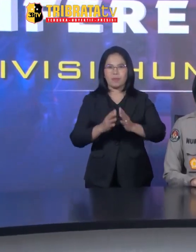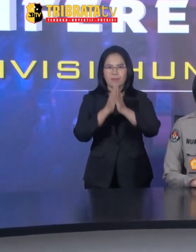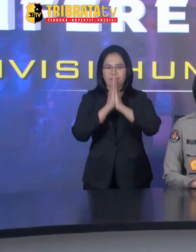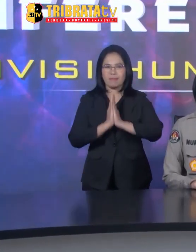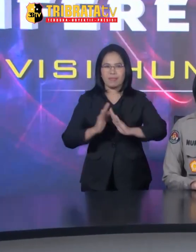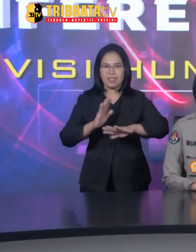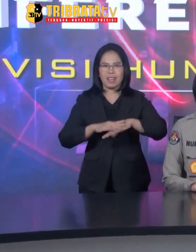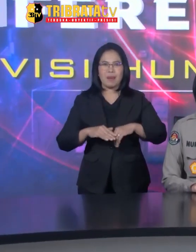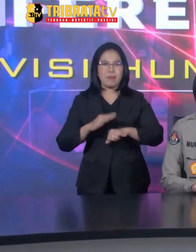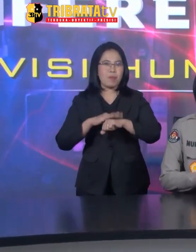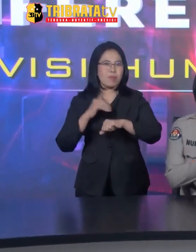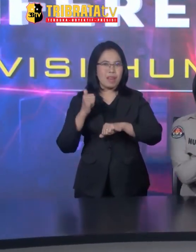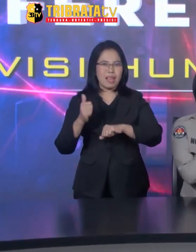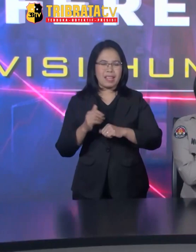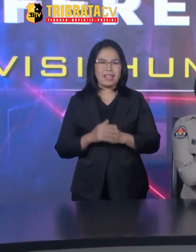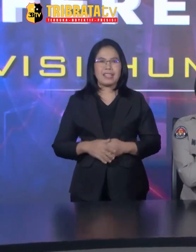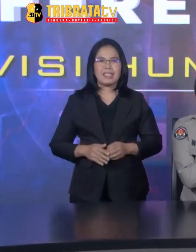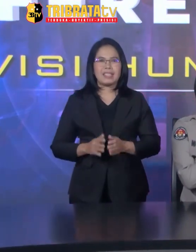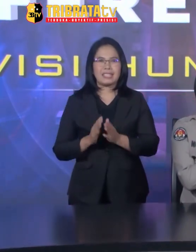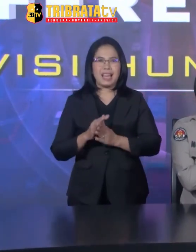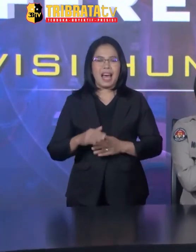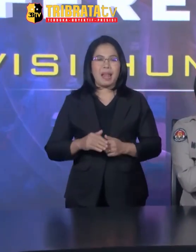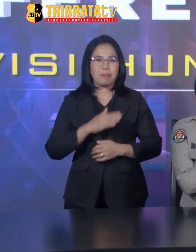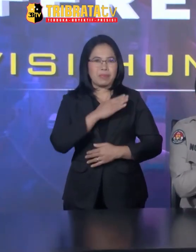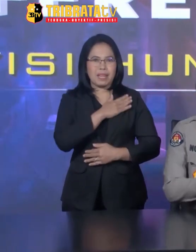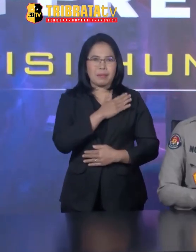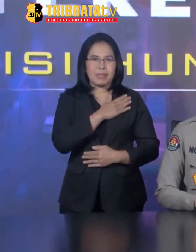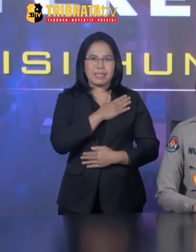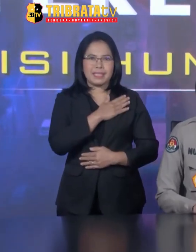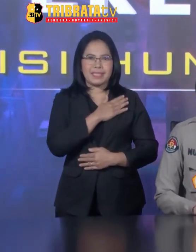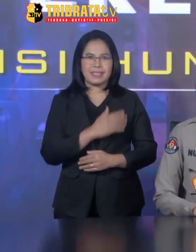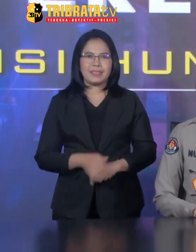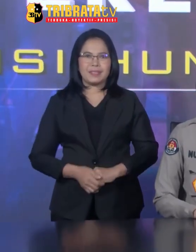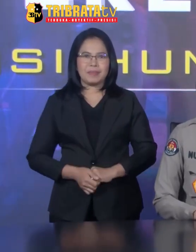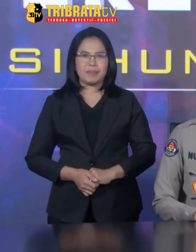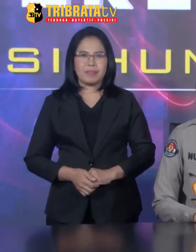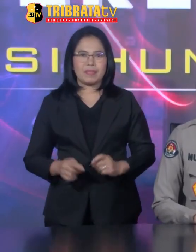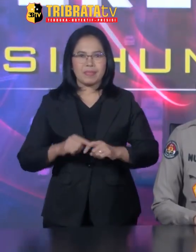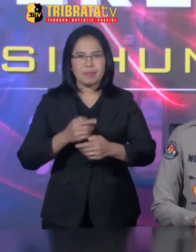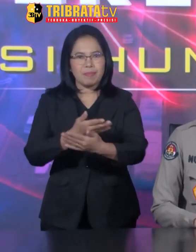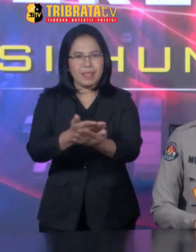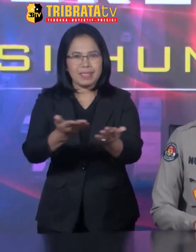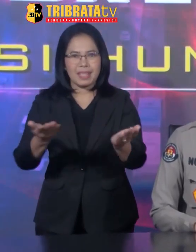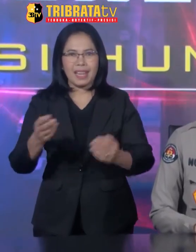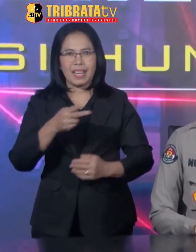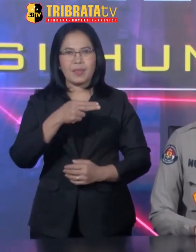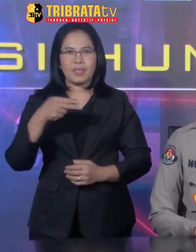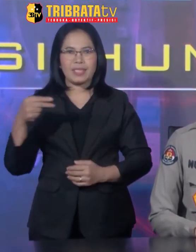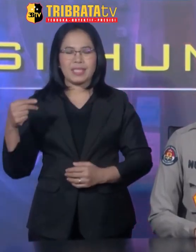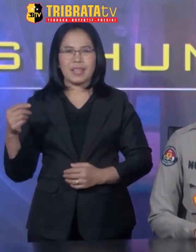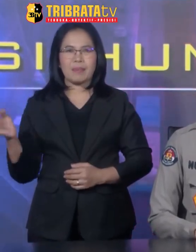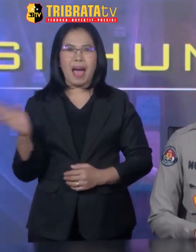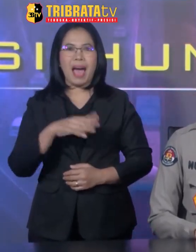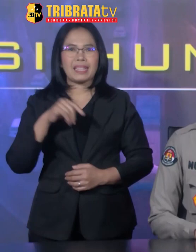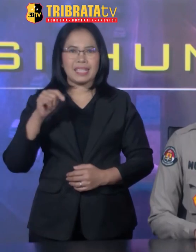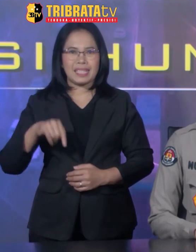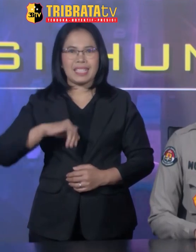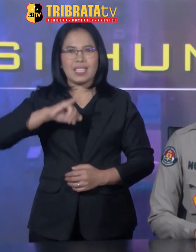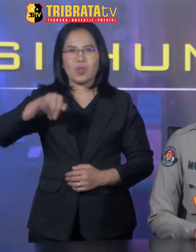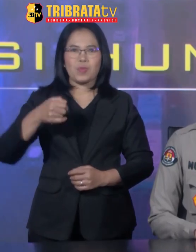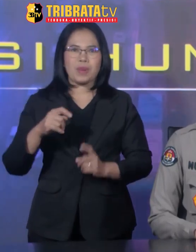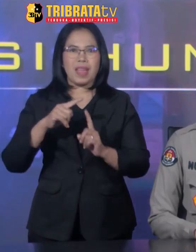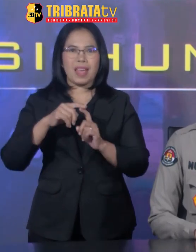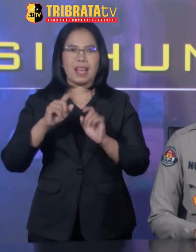budaya, salam kebajikan, salam presisi. Kepada seluruh masyarakat Indonesia, pada hari ini,